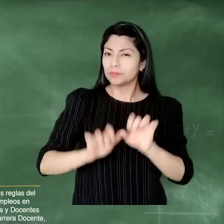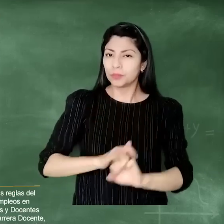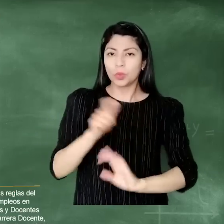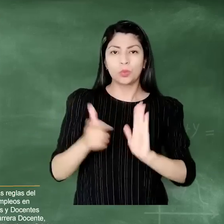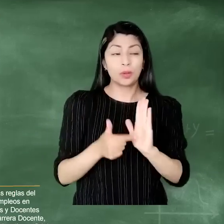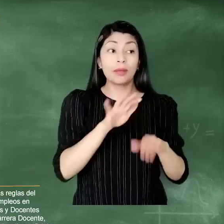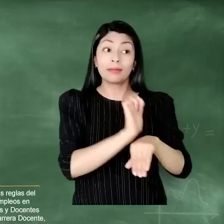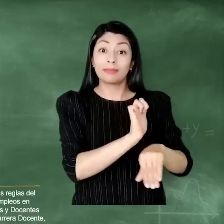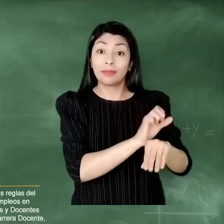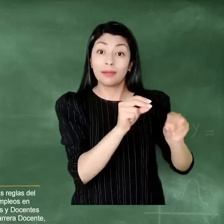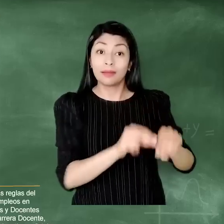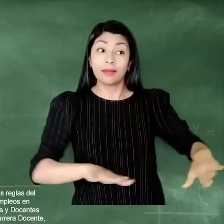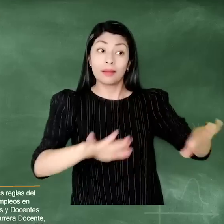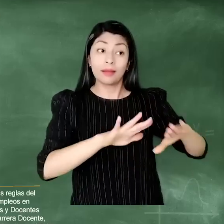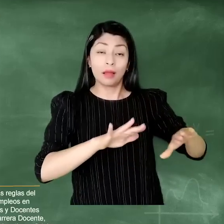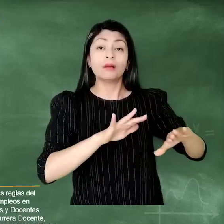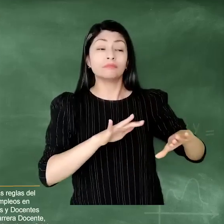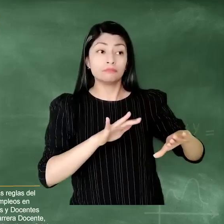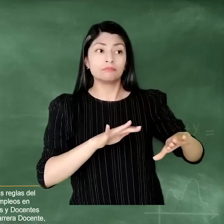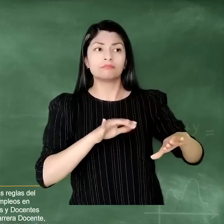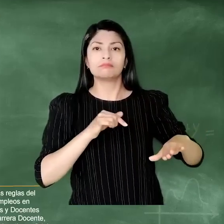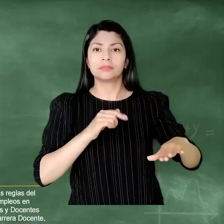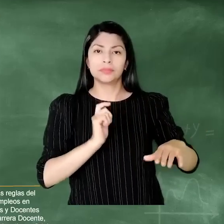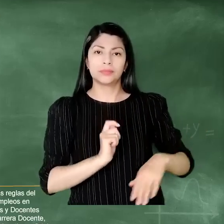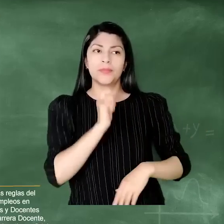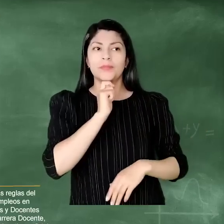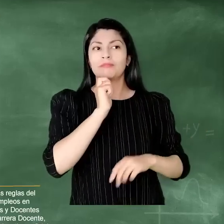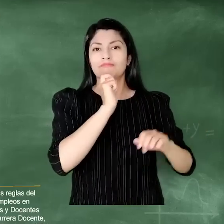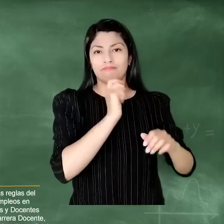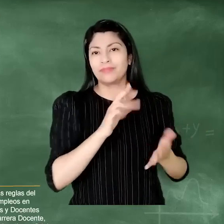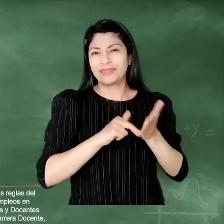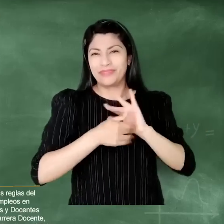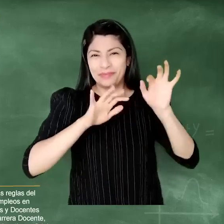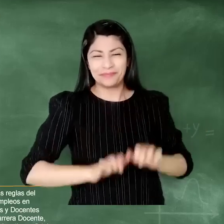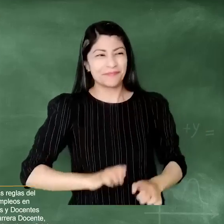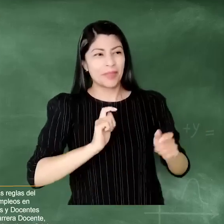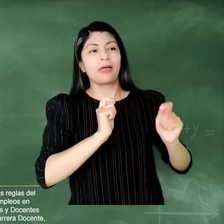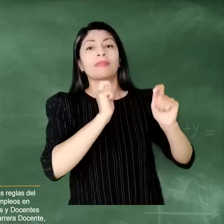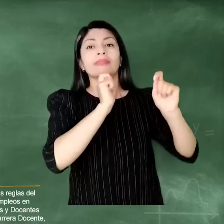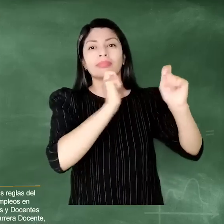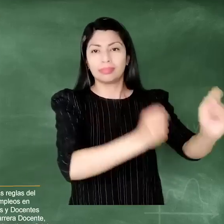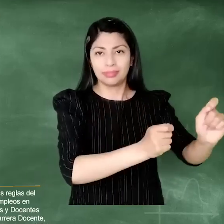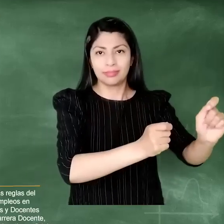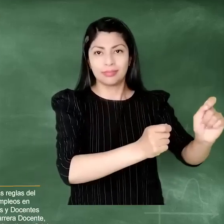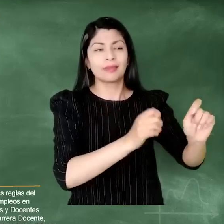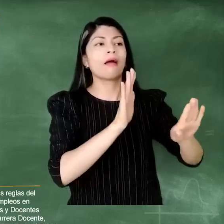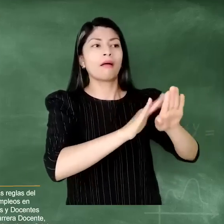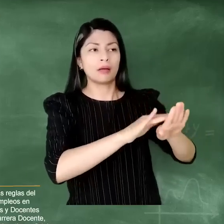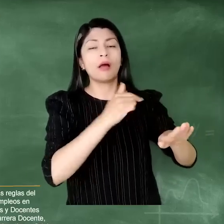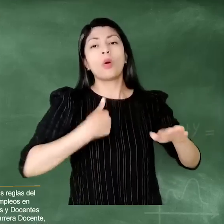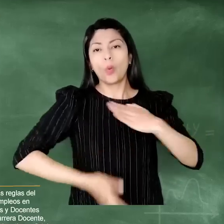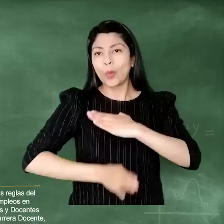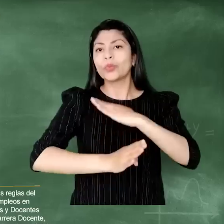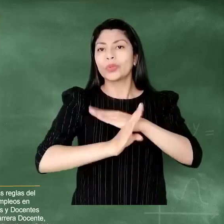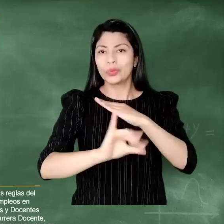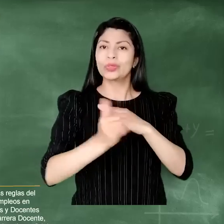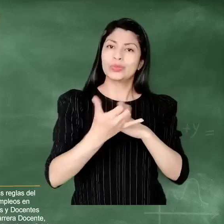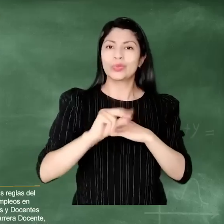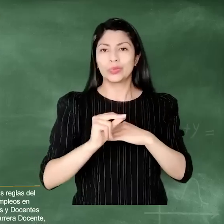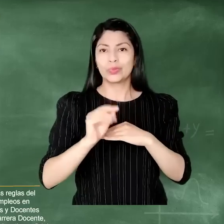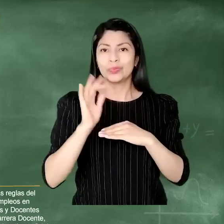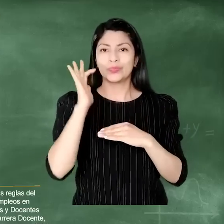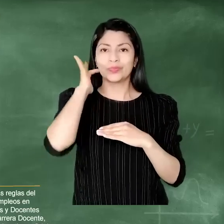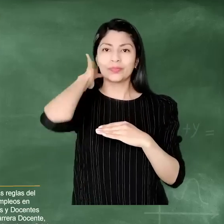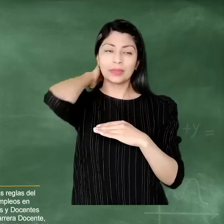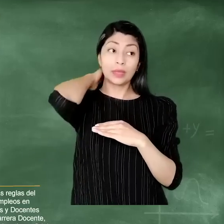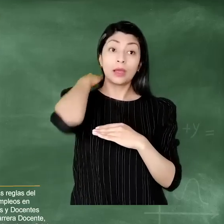a la respectiva entidad territorial certificada si acepta o no continuar en el nuevo cargo. En caso de continuar